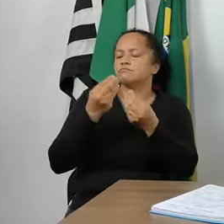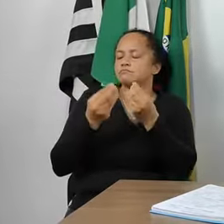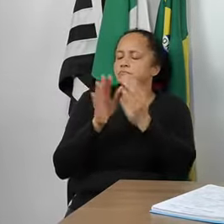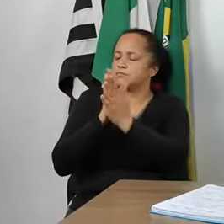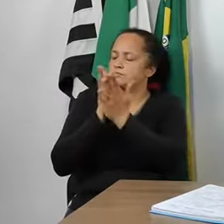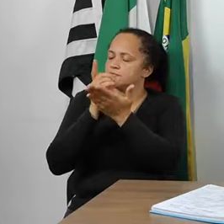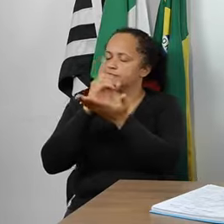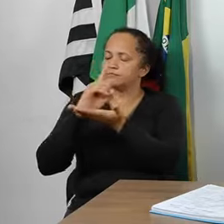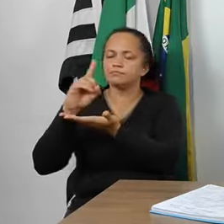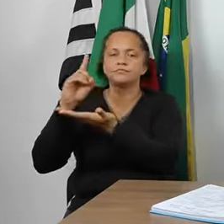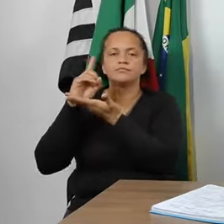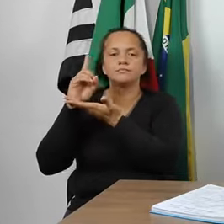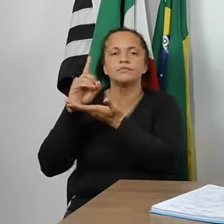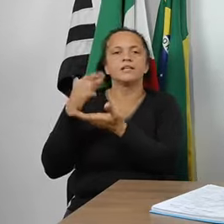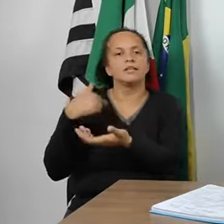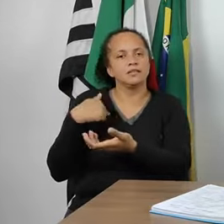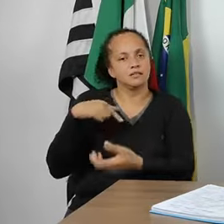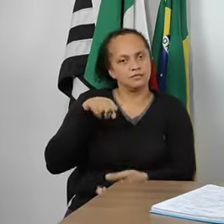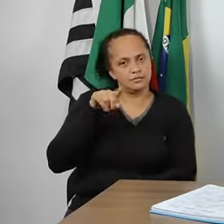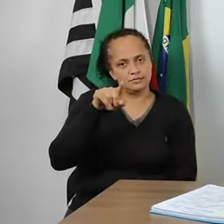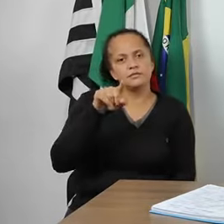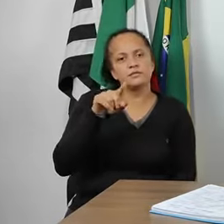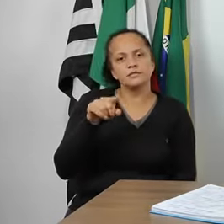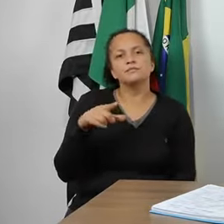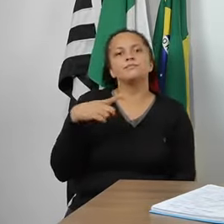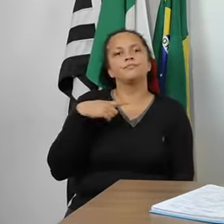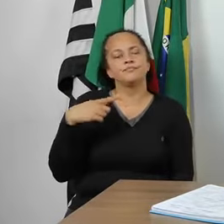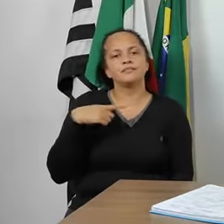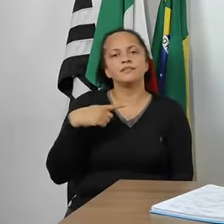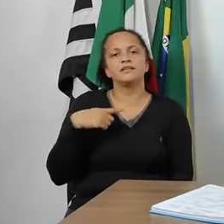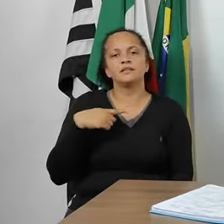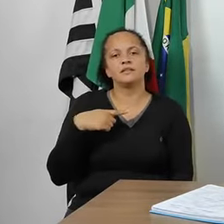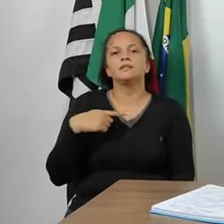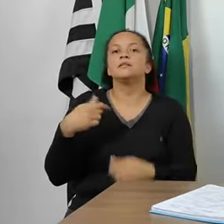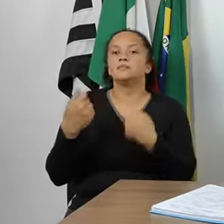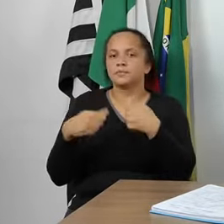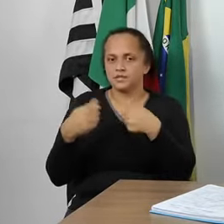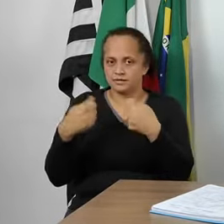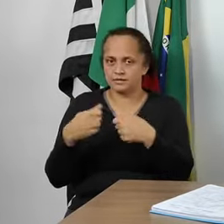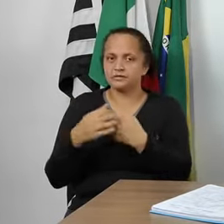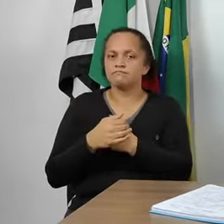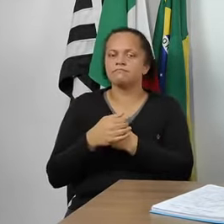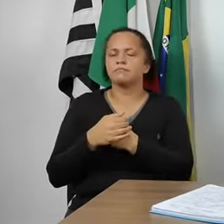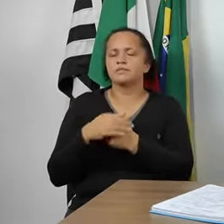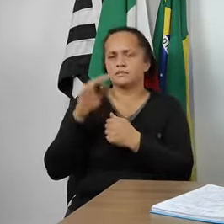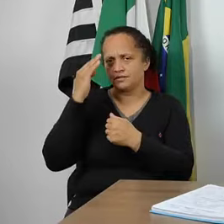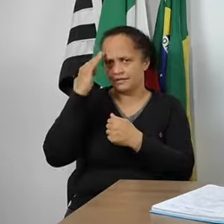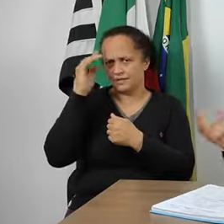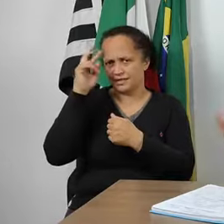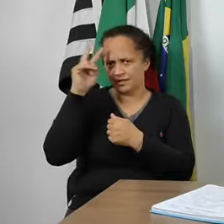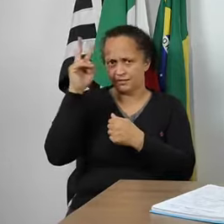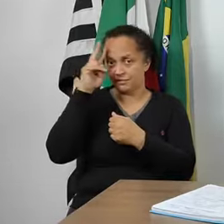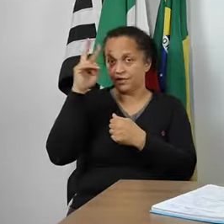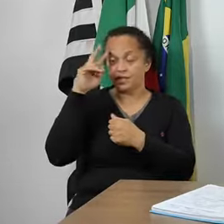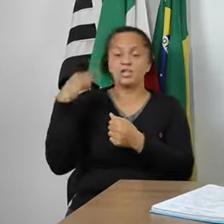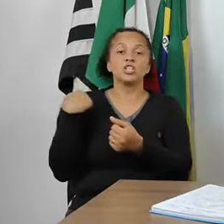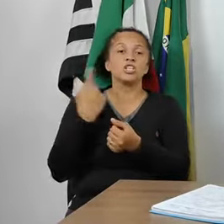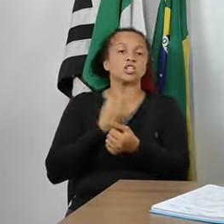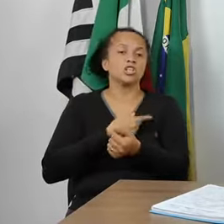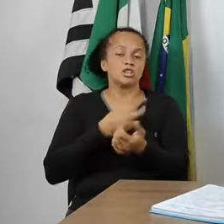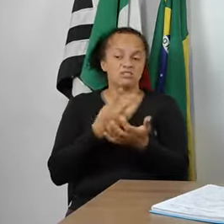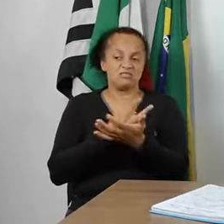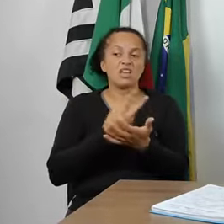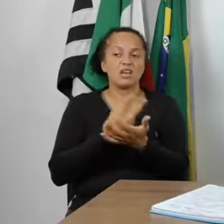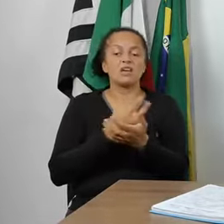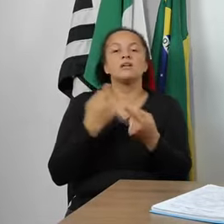palavra. Mas eu e você temos a consciência de que temos muitas das vezes falhado, permitido que outras